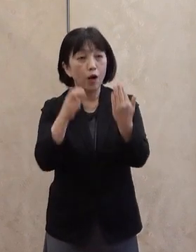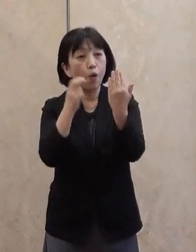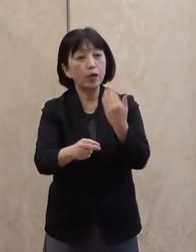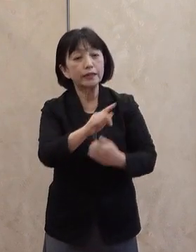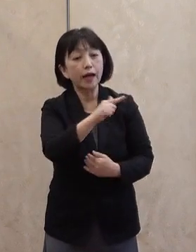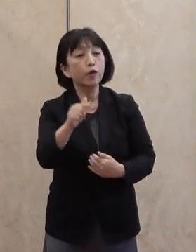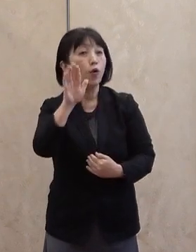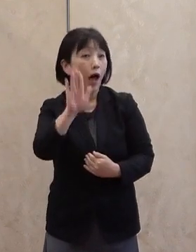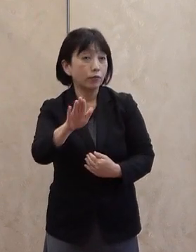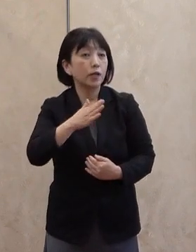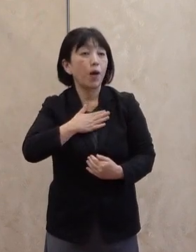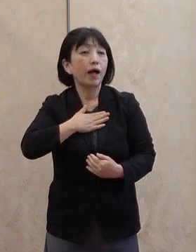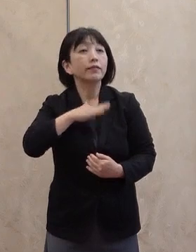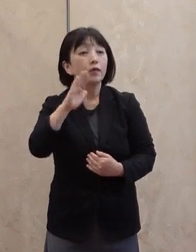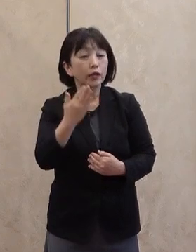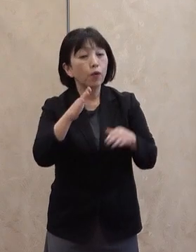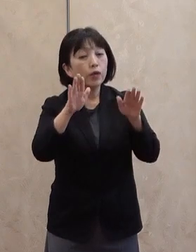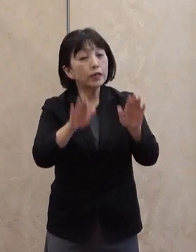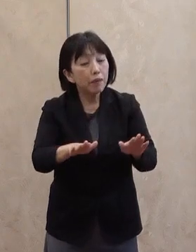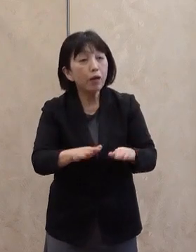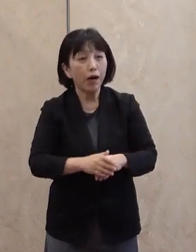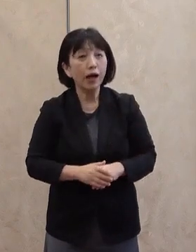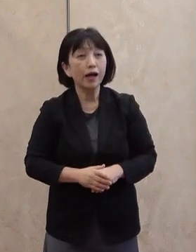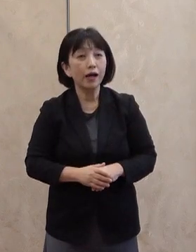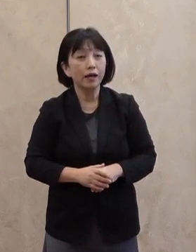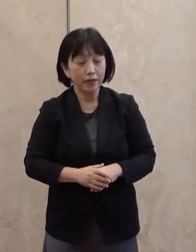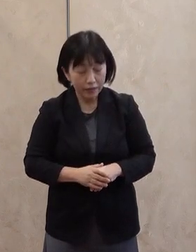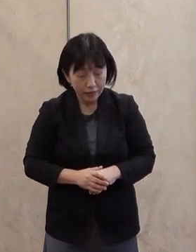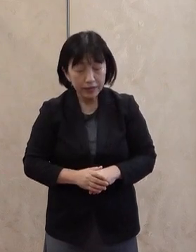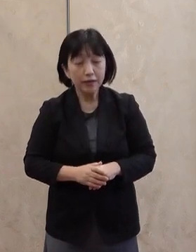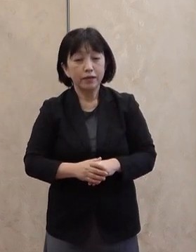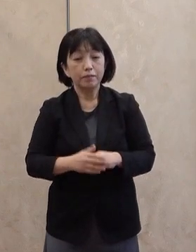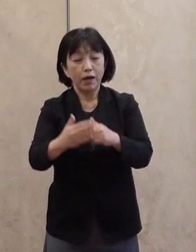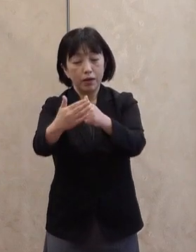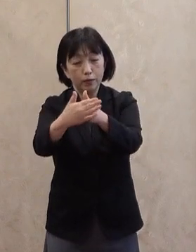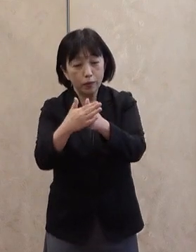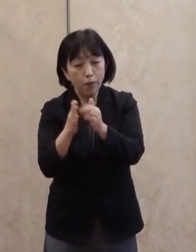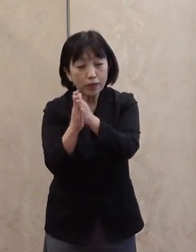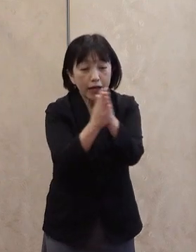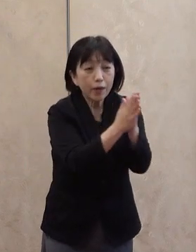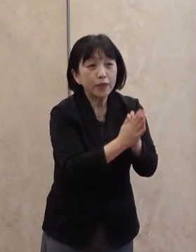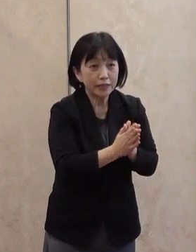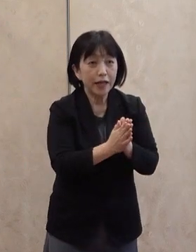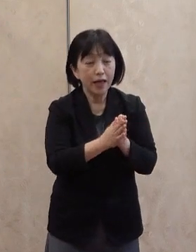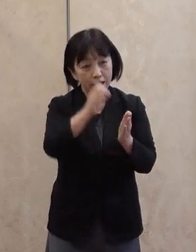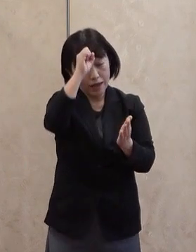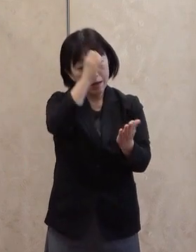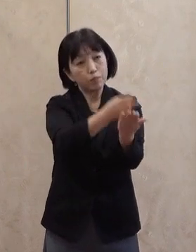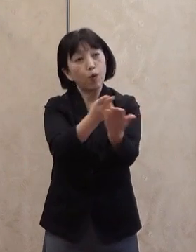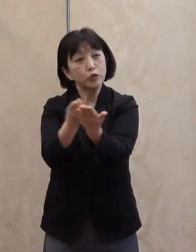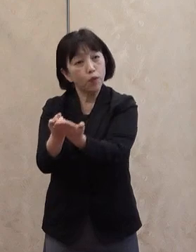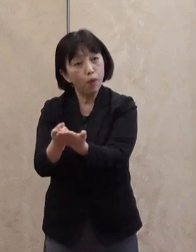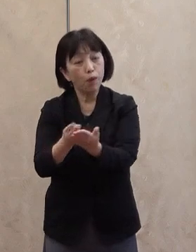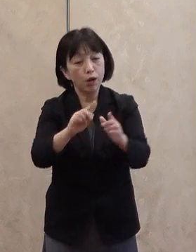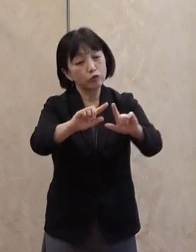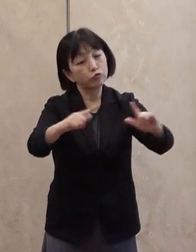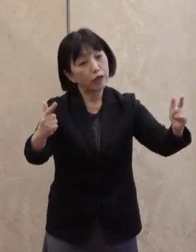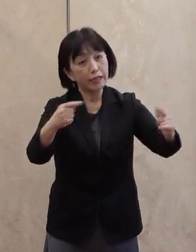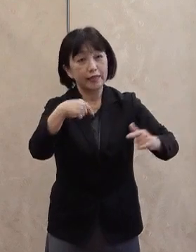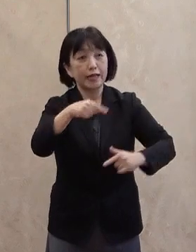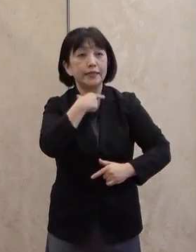では緊急要請を行って、そして病床の確保をできる限りの確保をしていきたいと思っています。